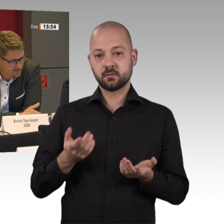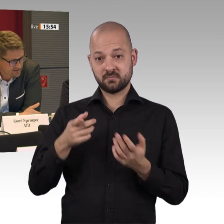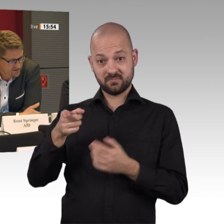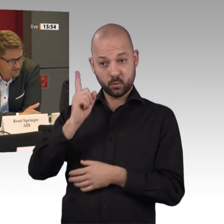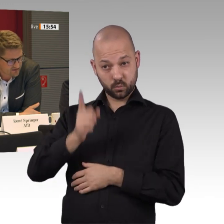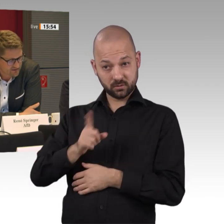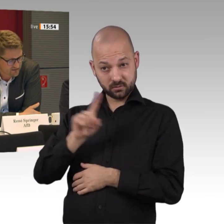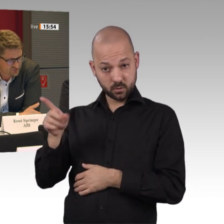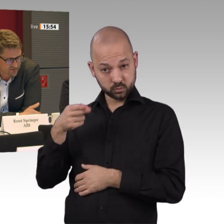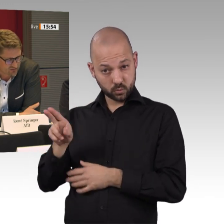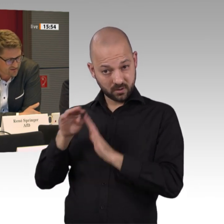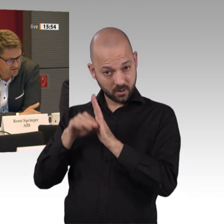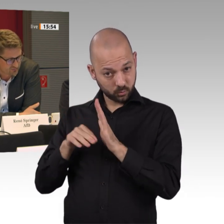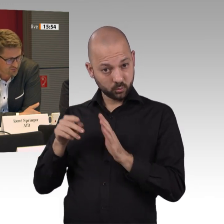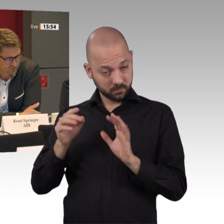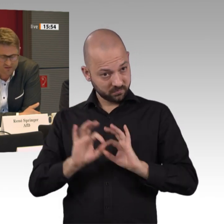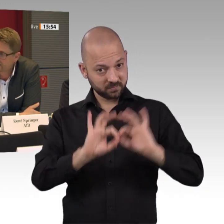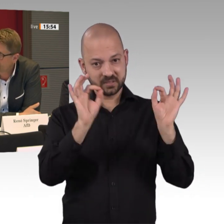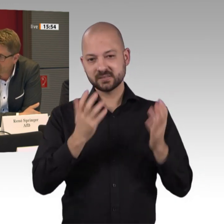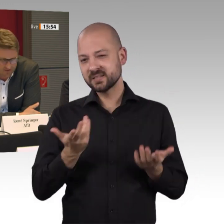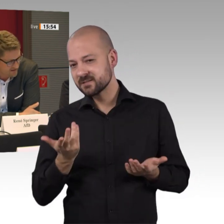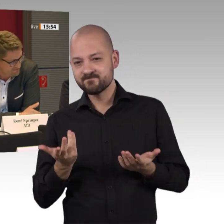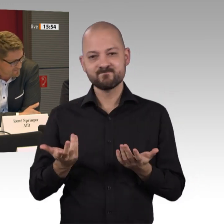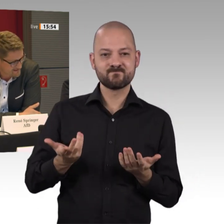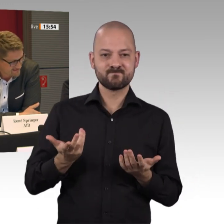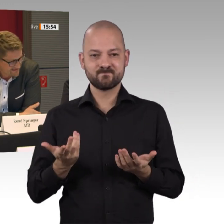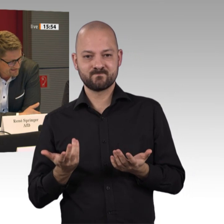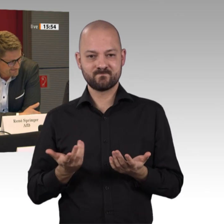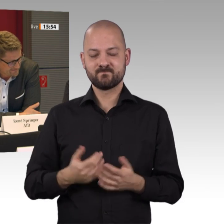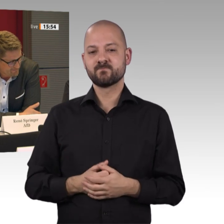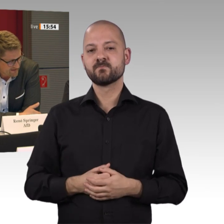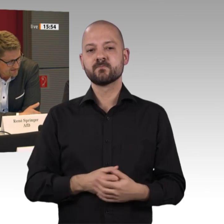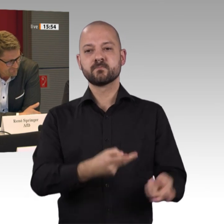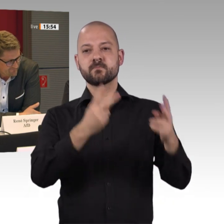zunächst an den Städte- und Gemeindebund und an den DGB.